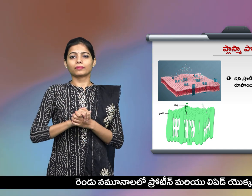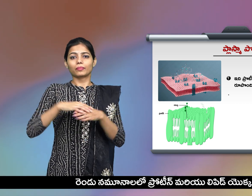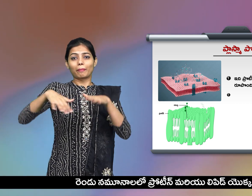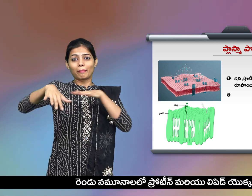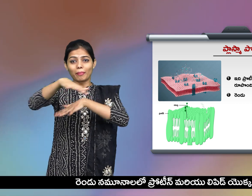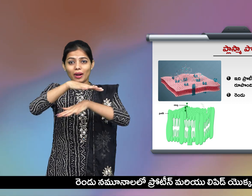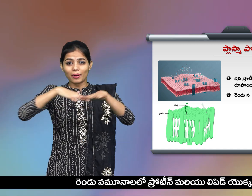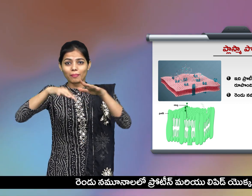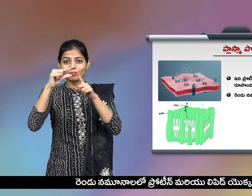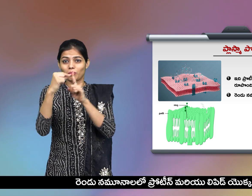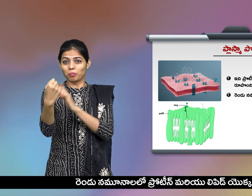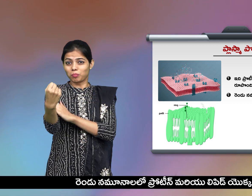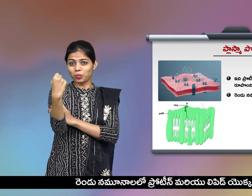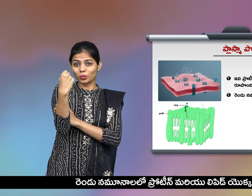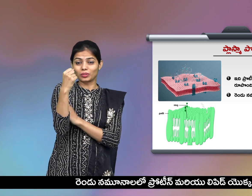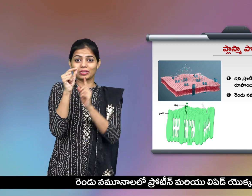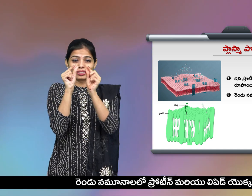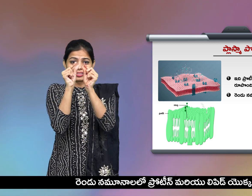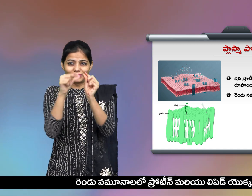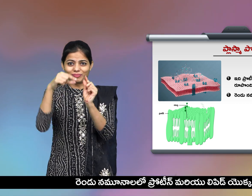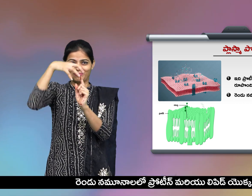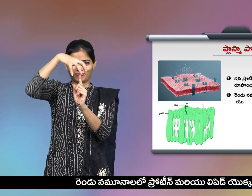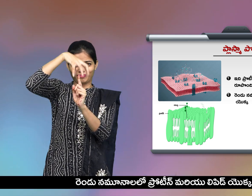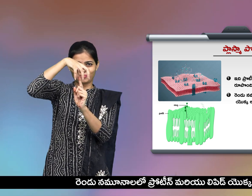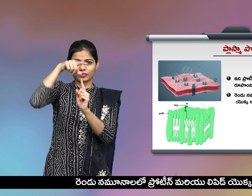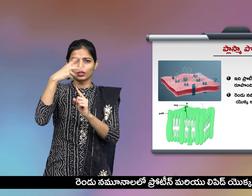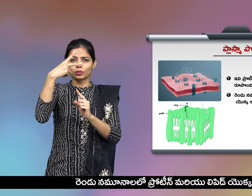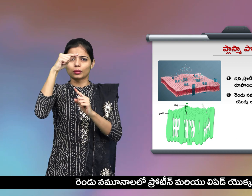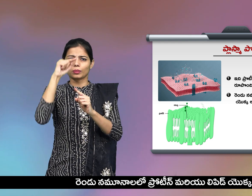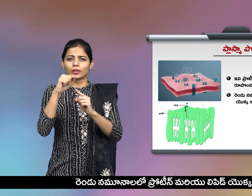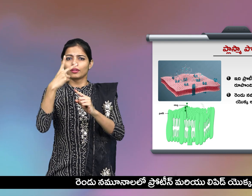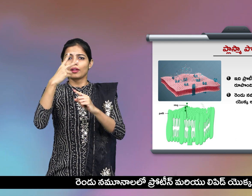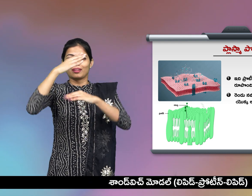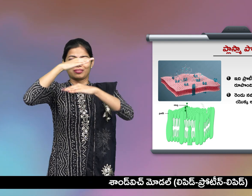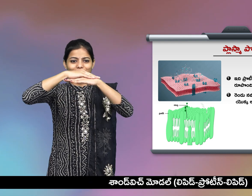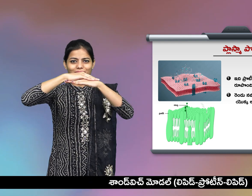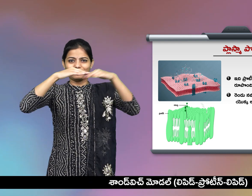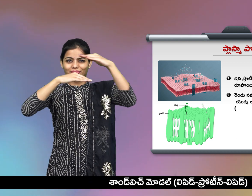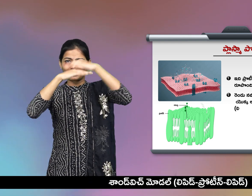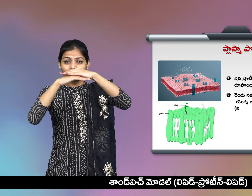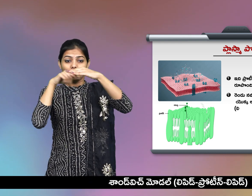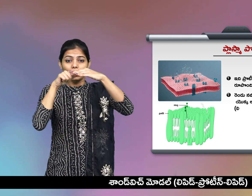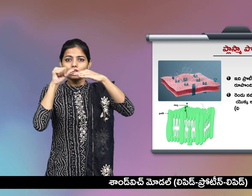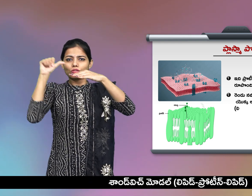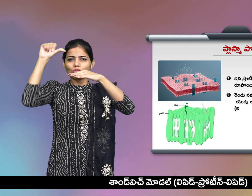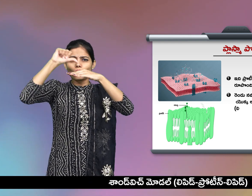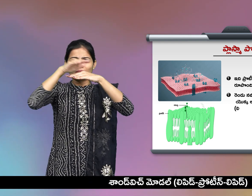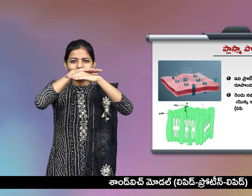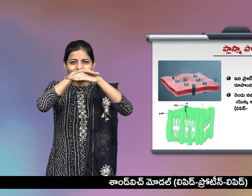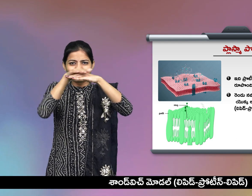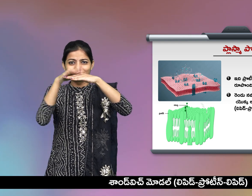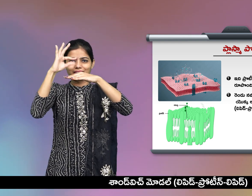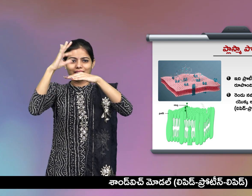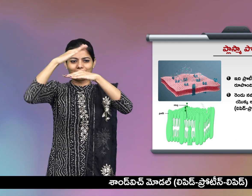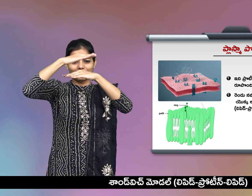2 నమూనాలలో ప్రోటీన్ మరియు లిపిడ్ యొక్క అమరిక. శాండ్విచ్ మోడల్ లిపిడ్, ప్రోటీన్,